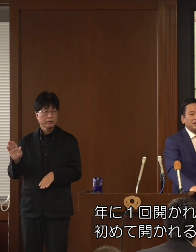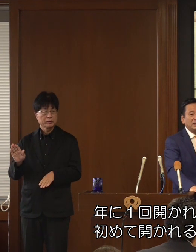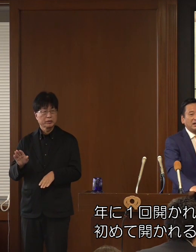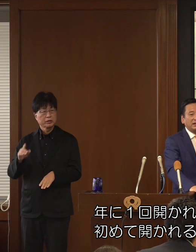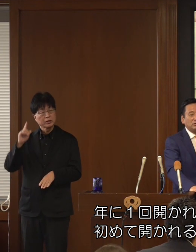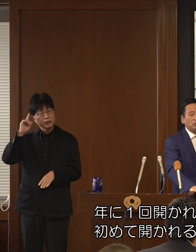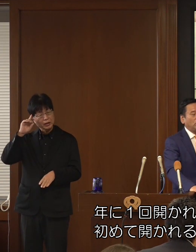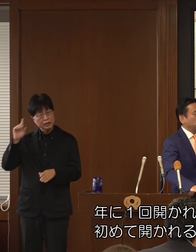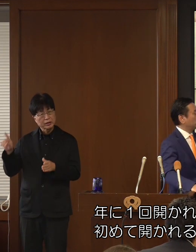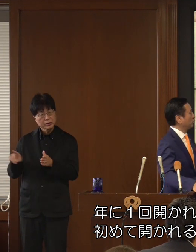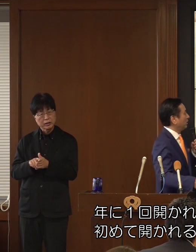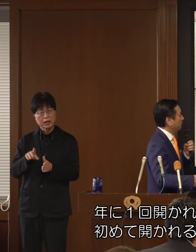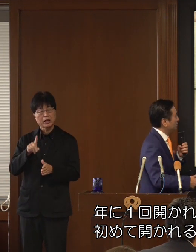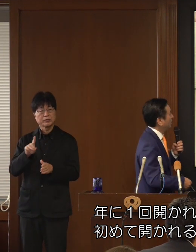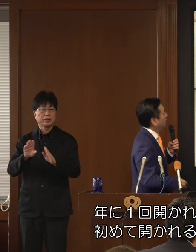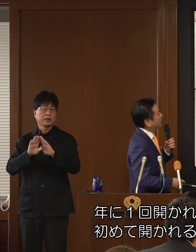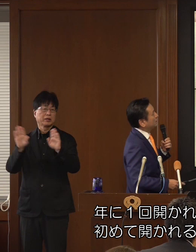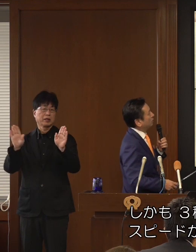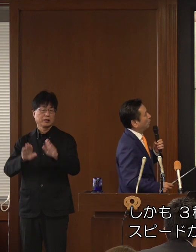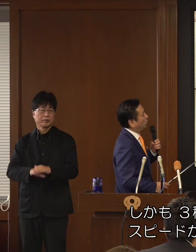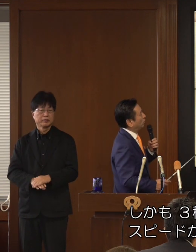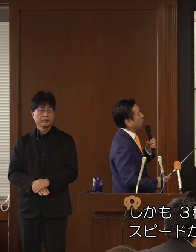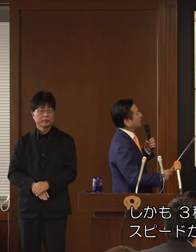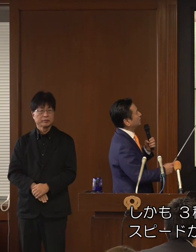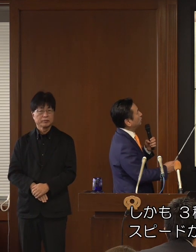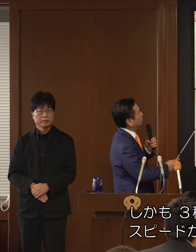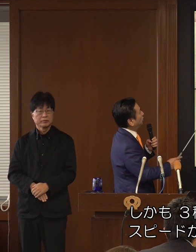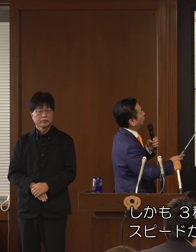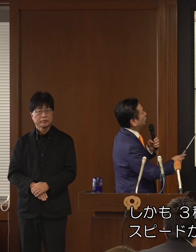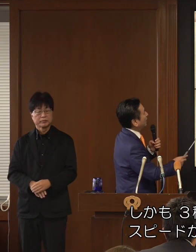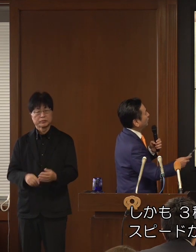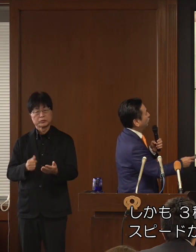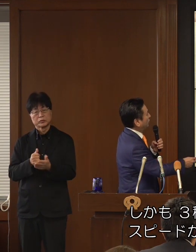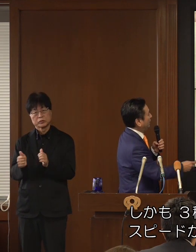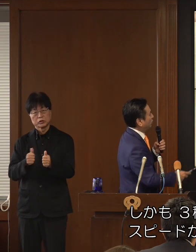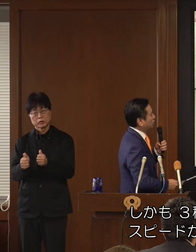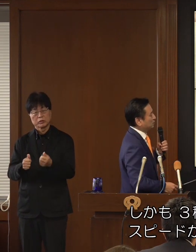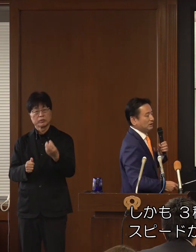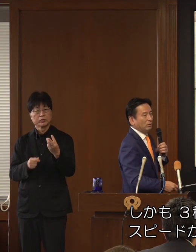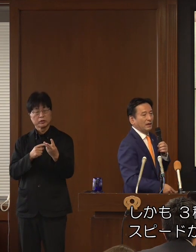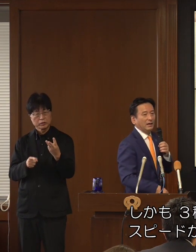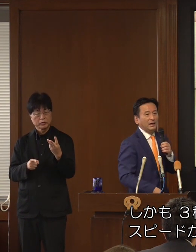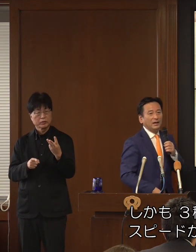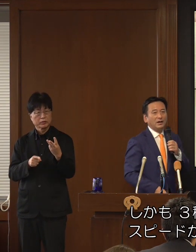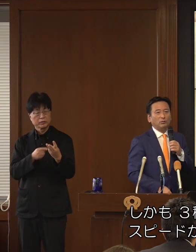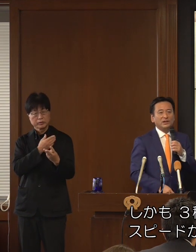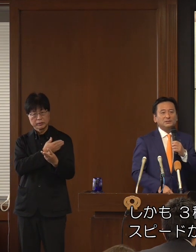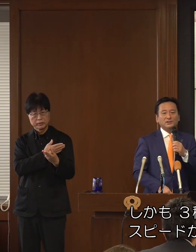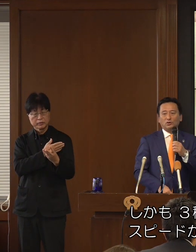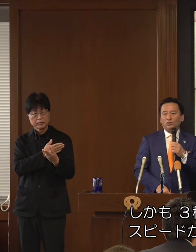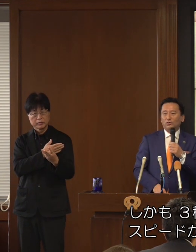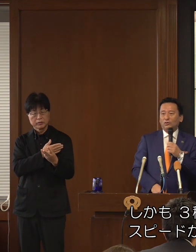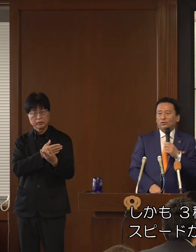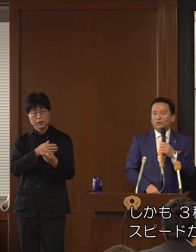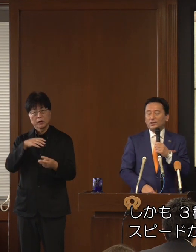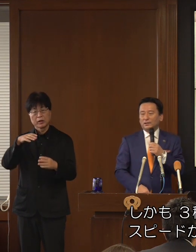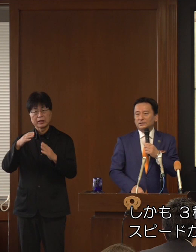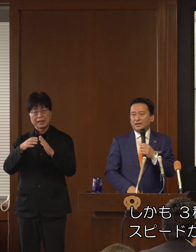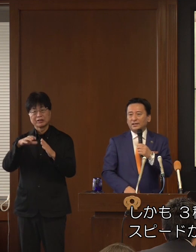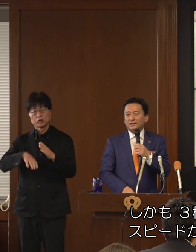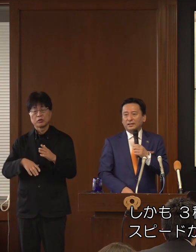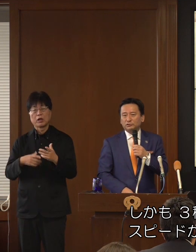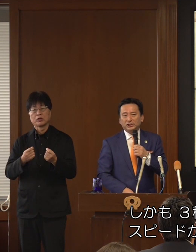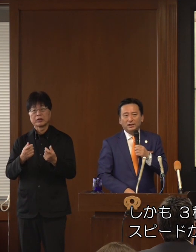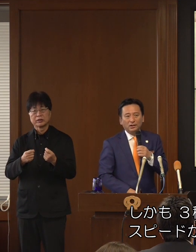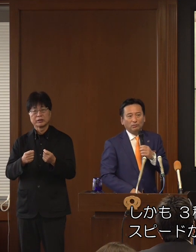で初めて開かれるということであります。しかも3種目、ボルダーとリードとスピードが同じ場所、